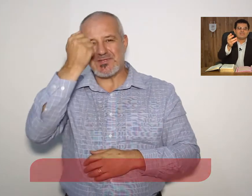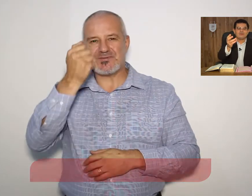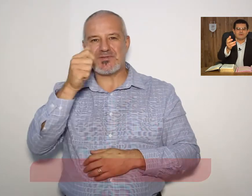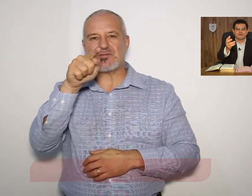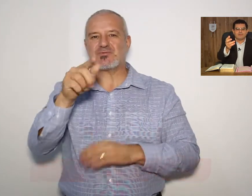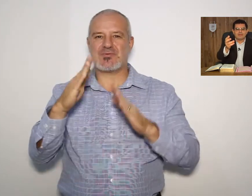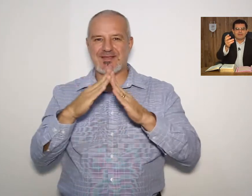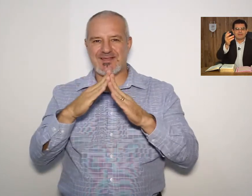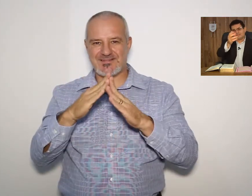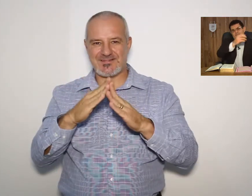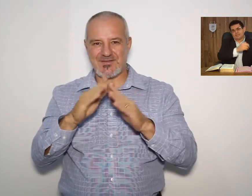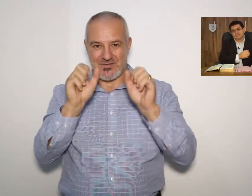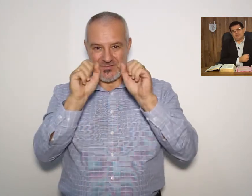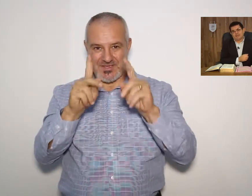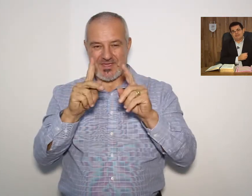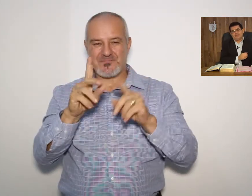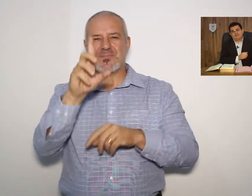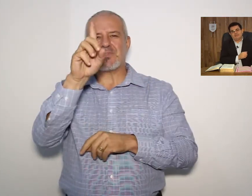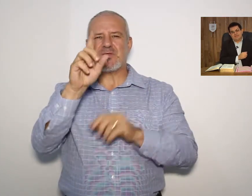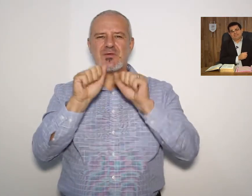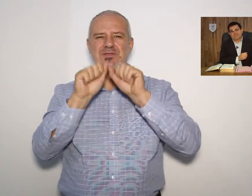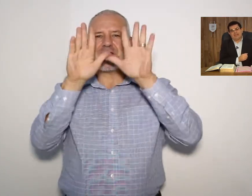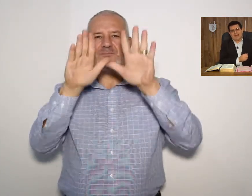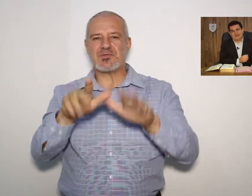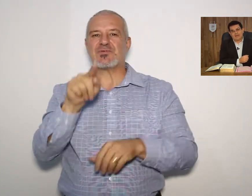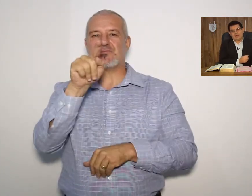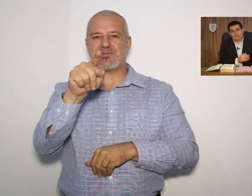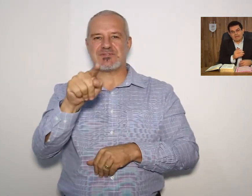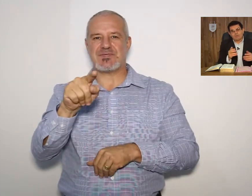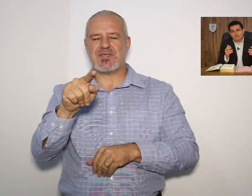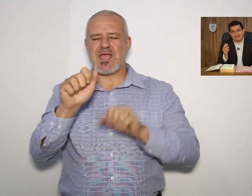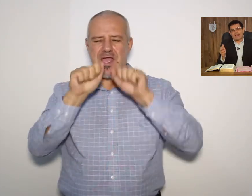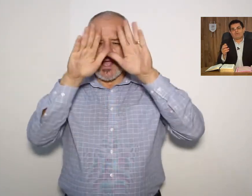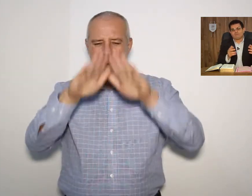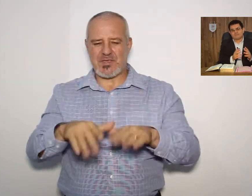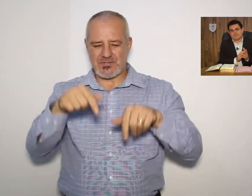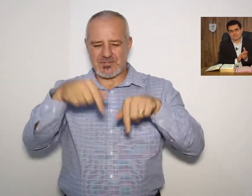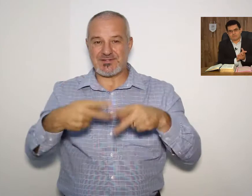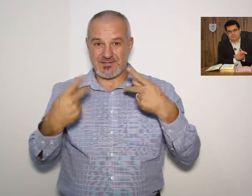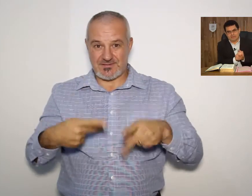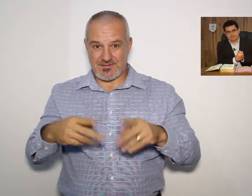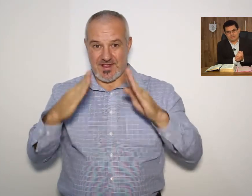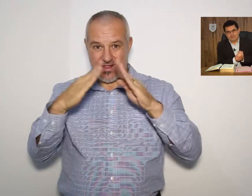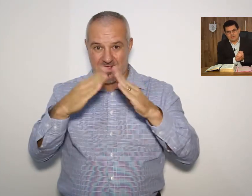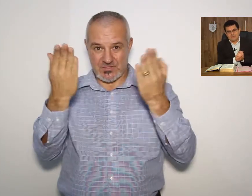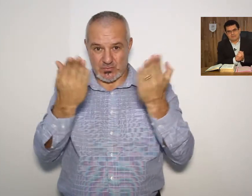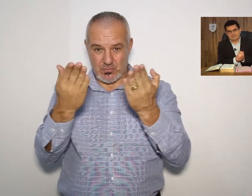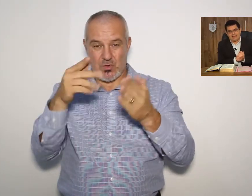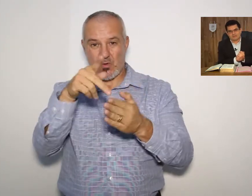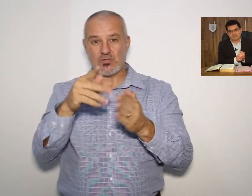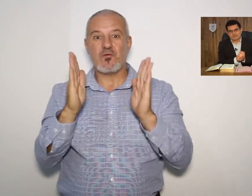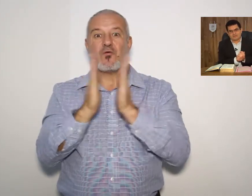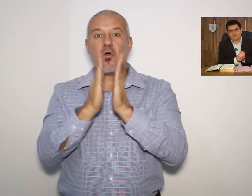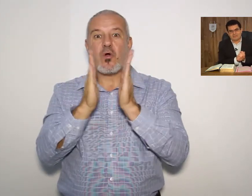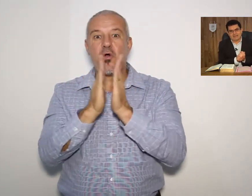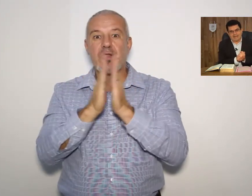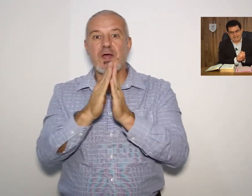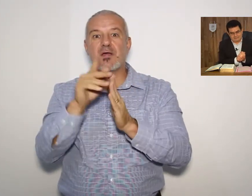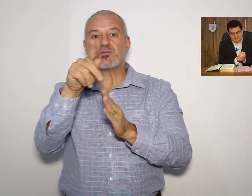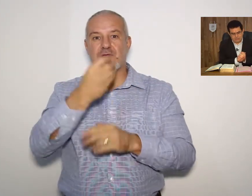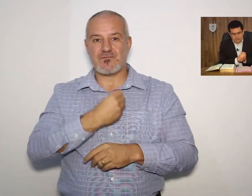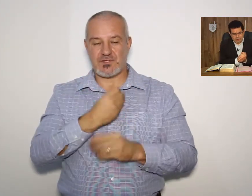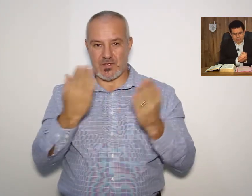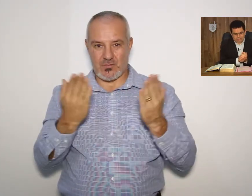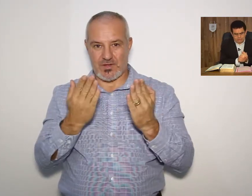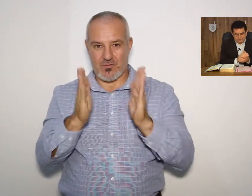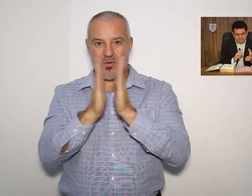bênção do Senhor esteja neste lar. Eu quero orar com você neste momento e ministrar sobre a sua vida a